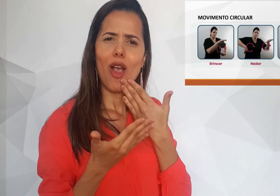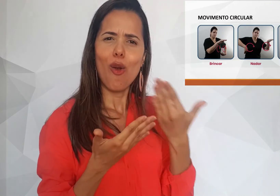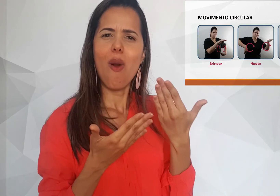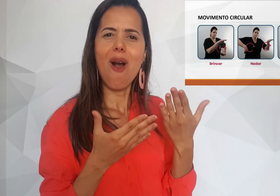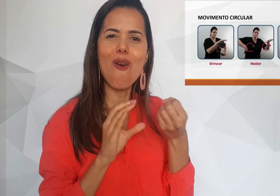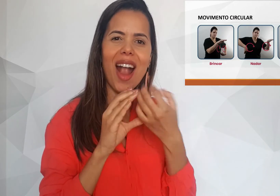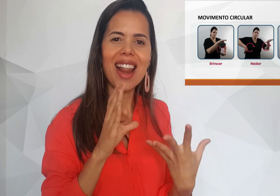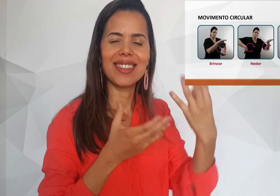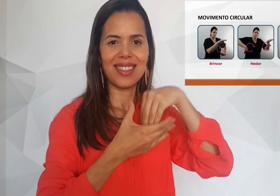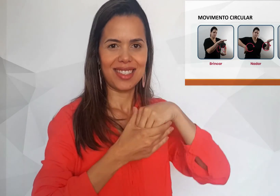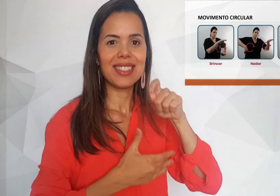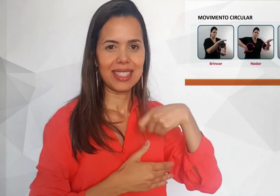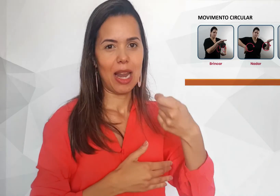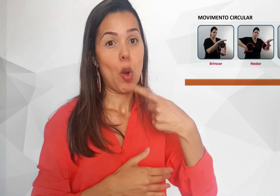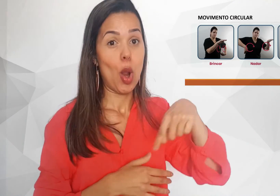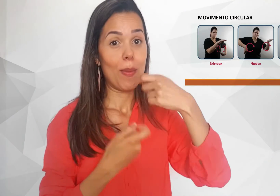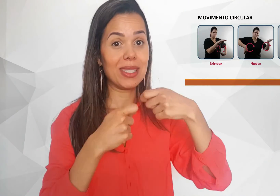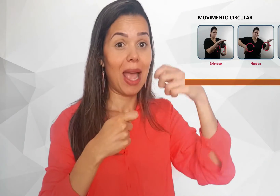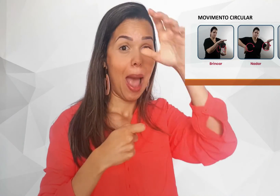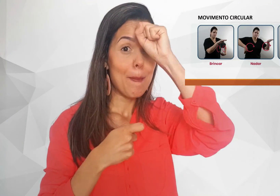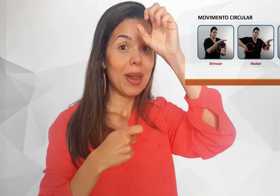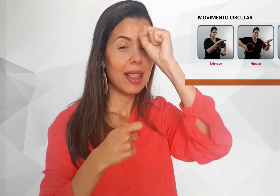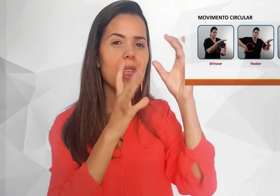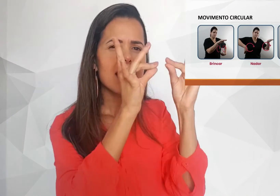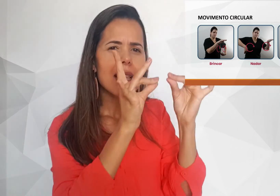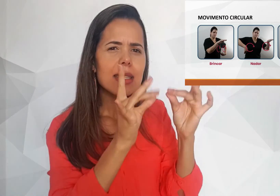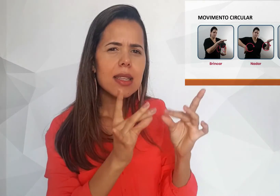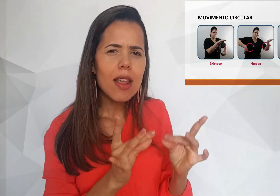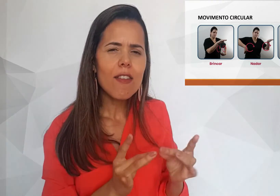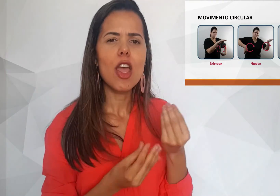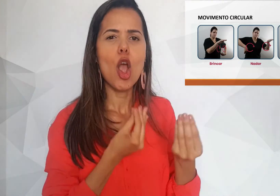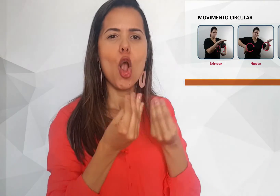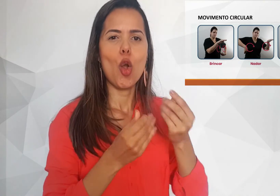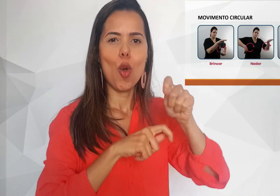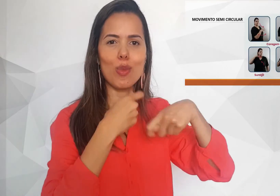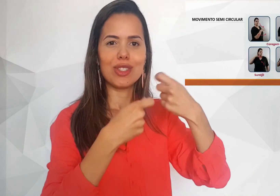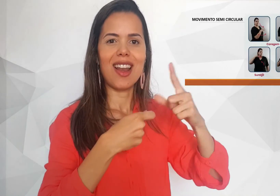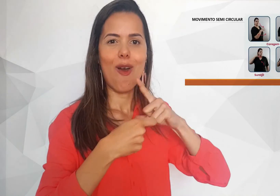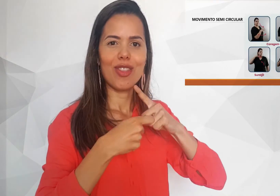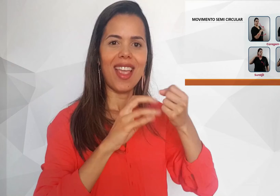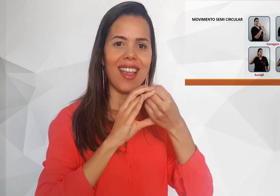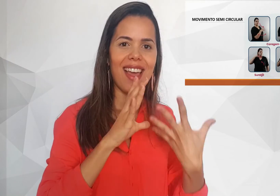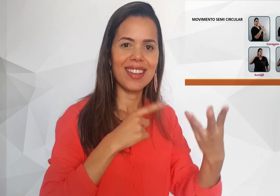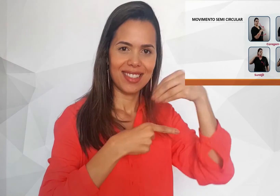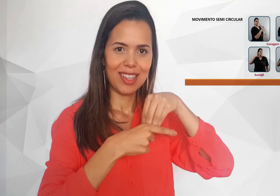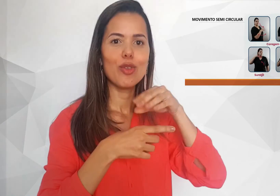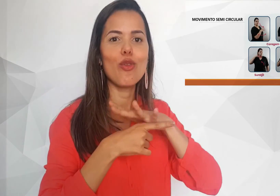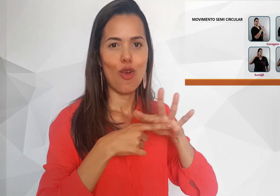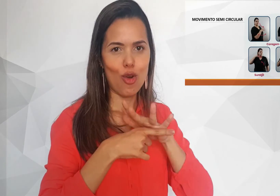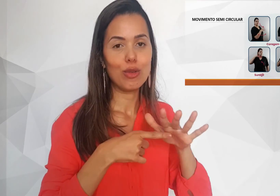nos sinais, que é basicamente o que a gente pretende aprender, fazer essa descrição fonética inicial de determinados sinais.